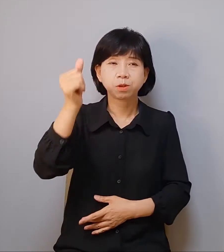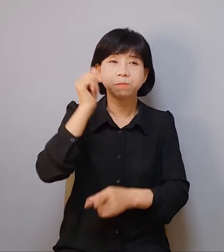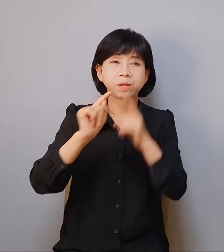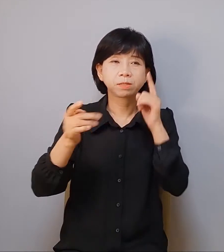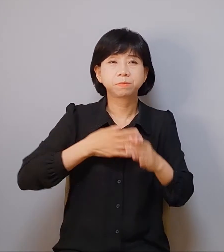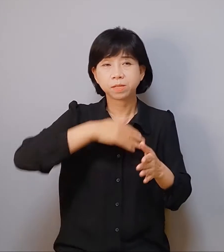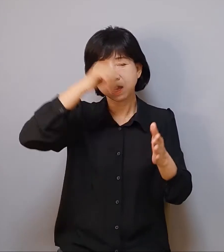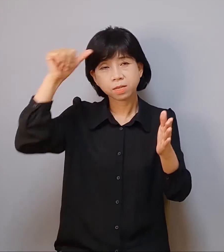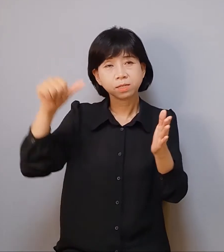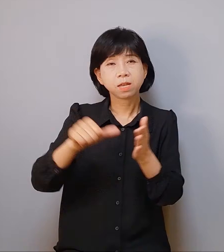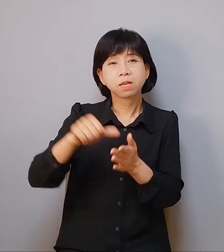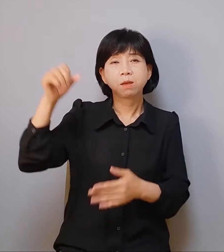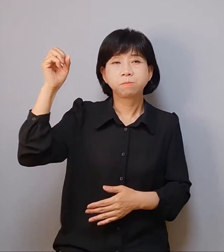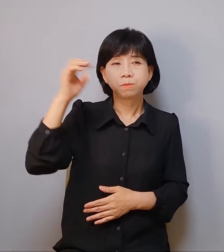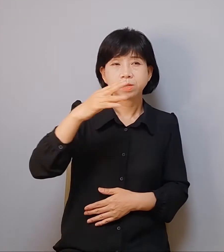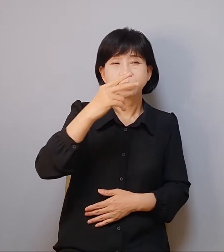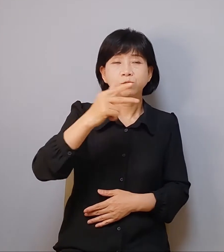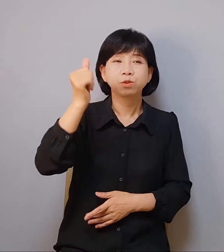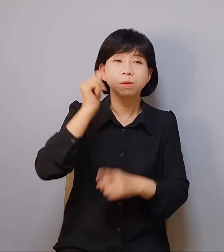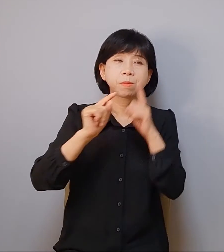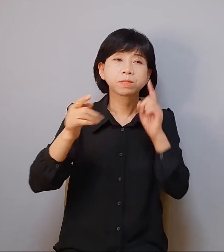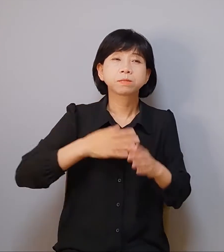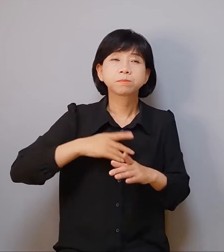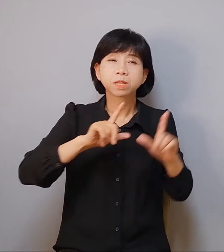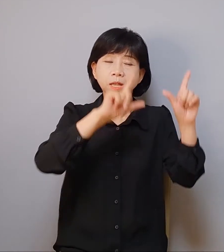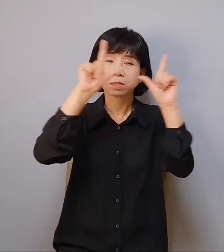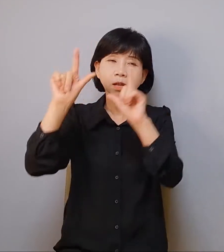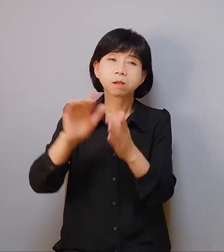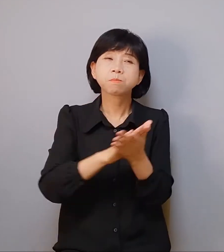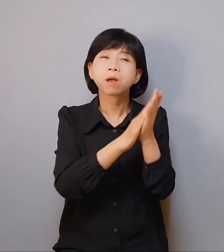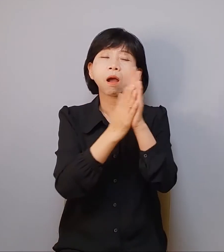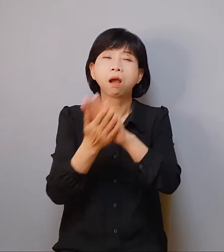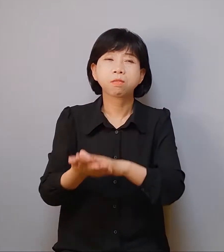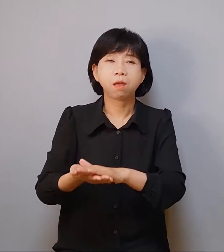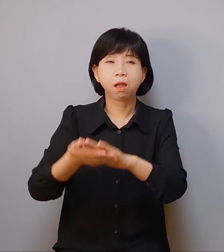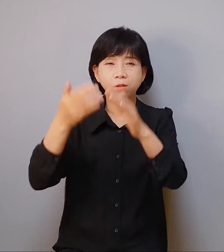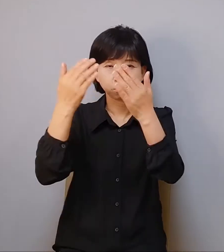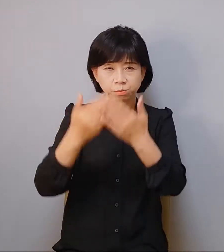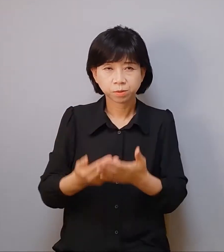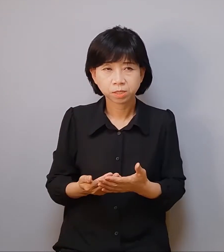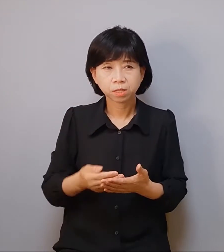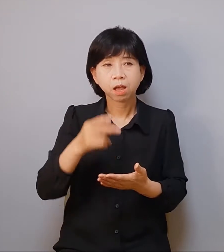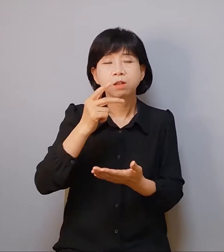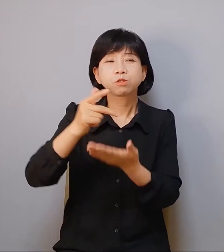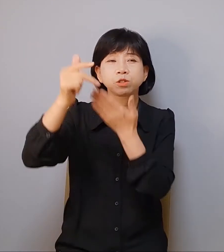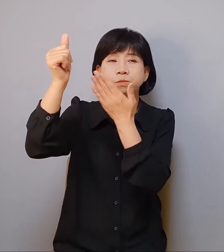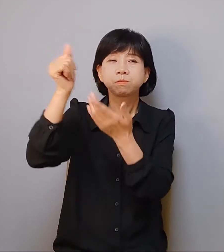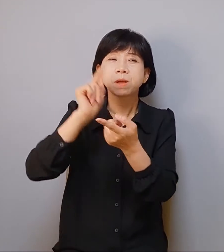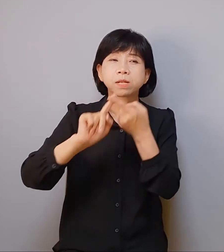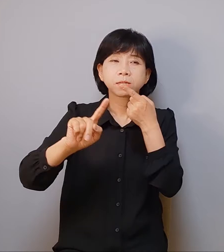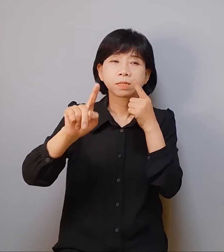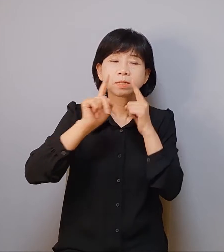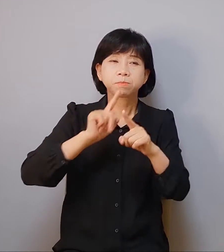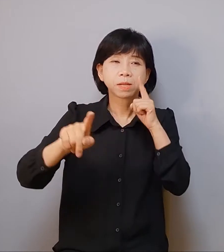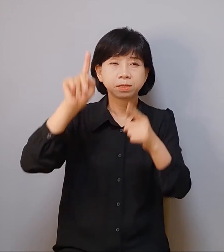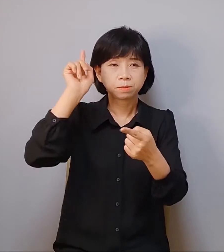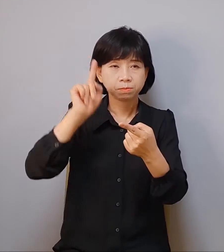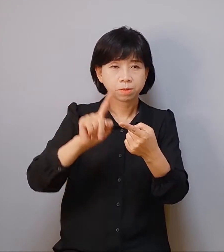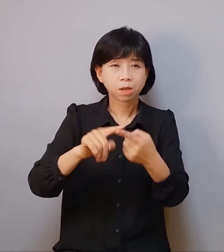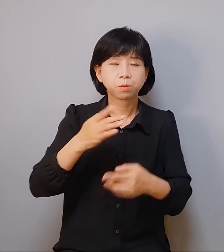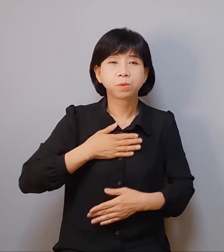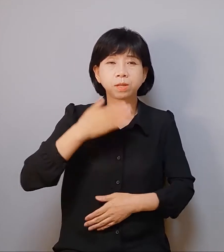인생의 빛입니다. 주의 말씀은 내 삶을 변화시킵니다. 주께서 말씀하신 대로 나는